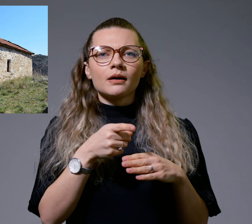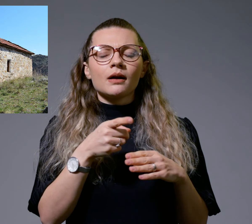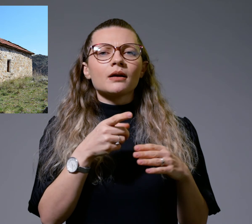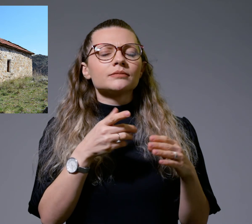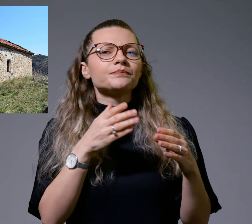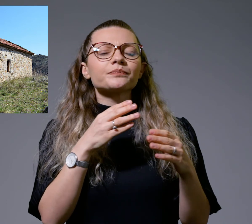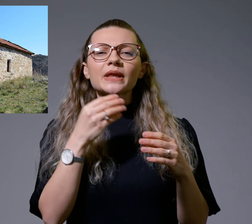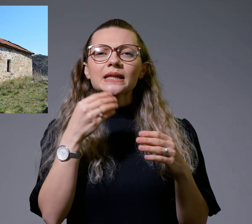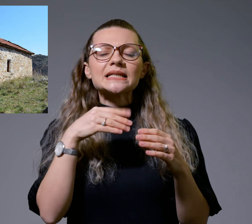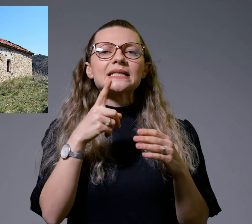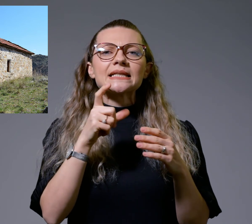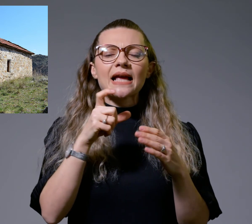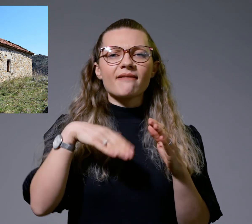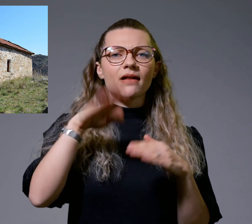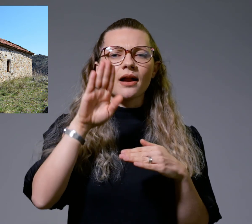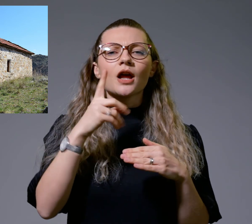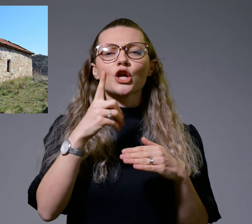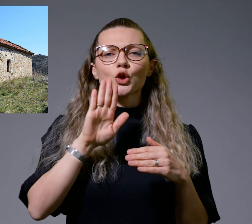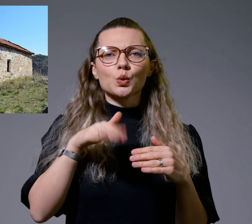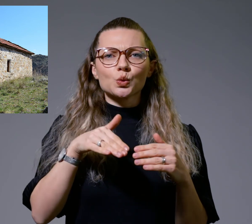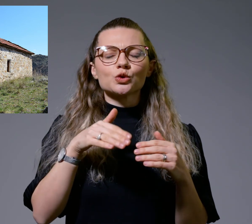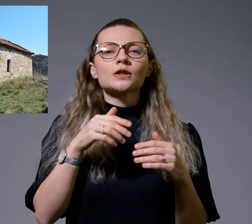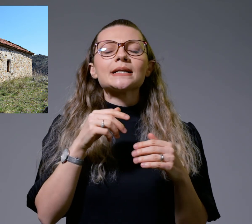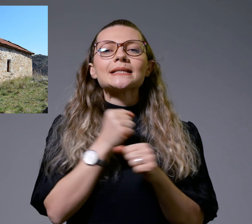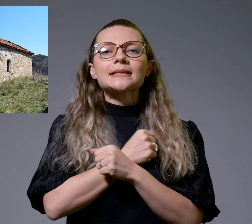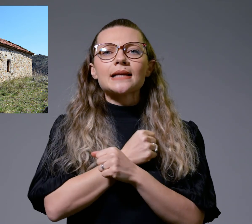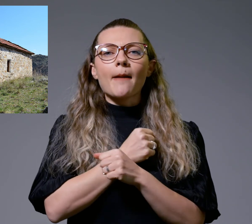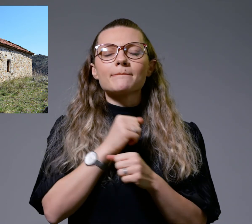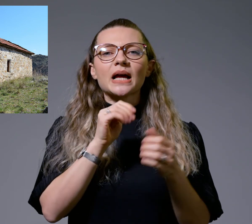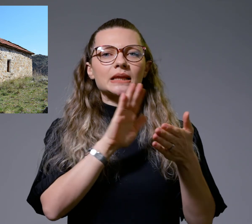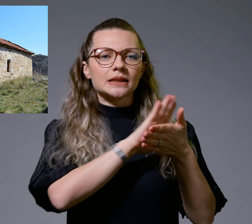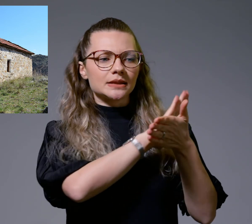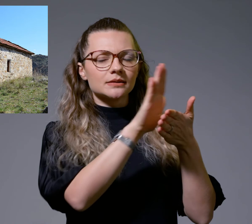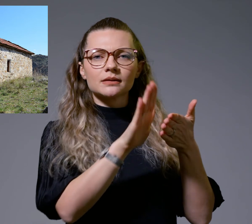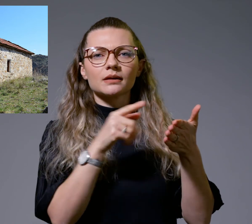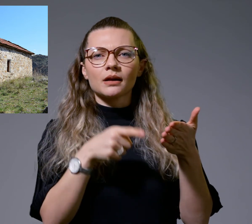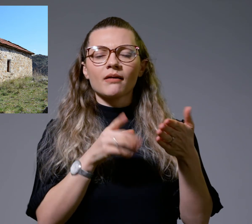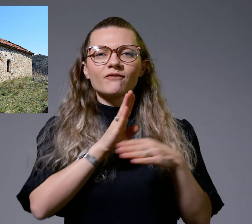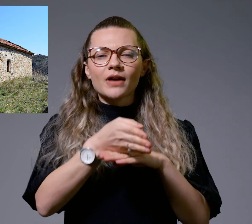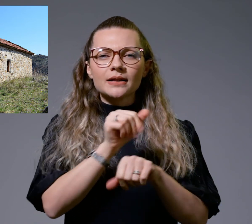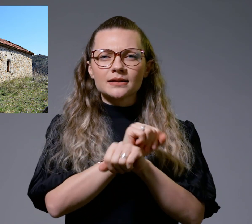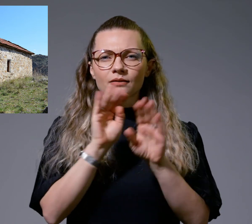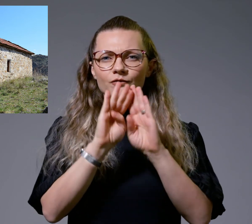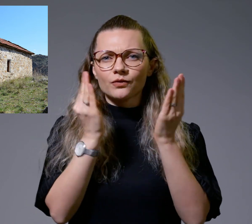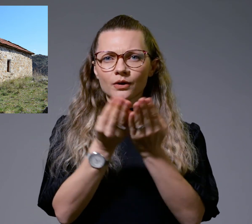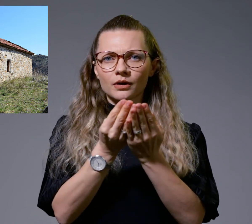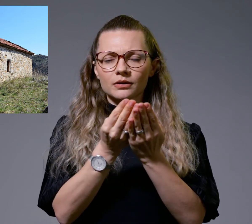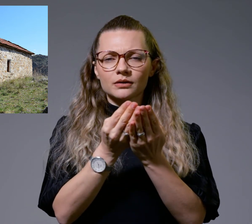на северниот, јужниот и западниот ѕид и во олтарниот простор.